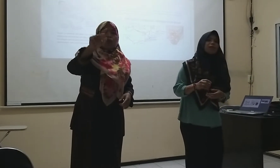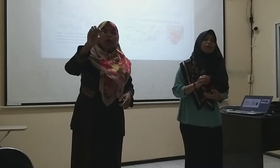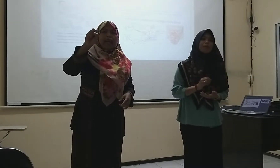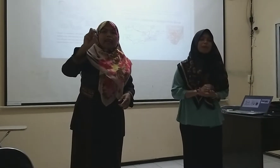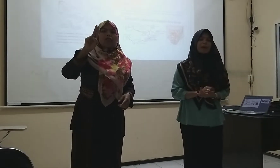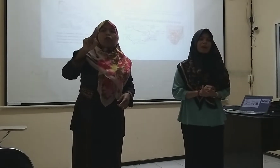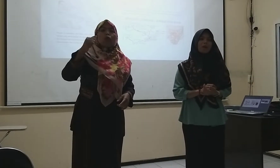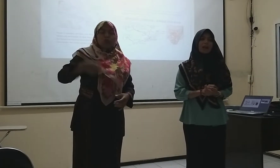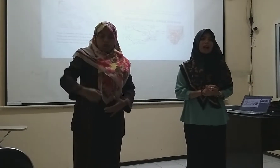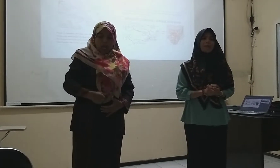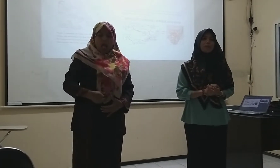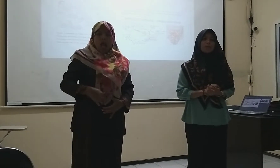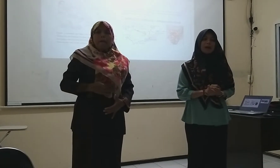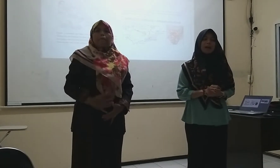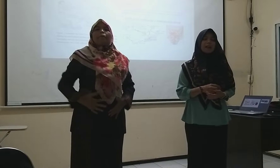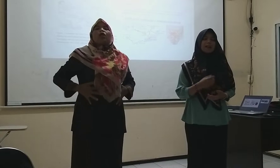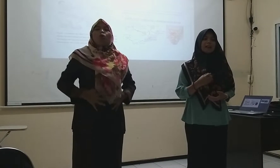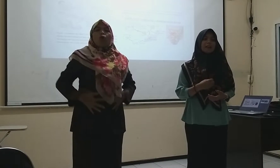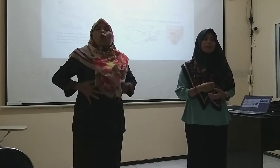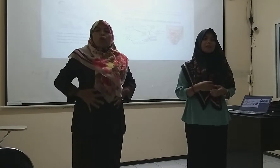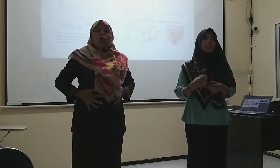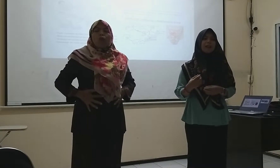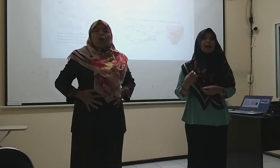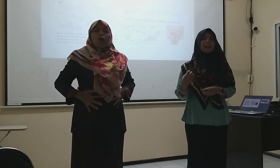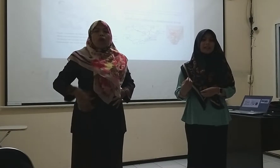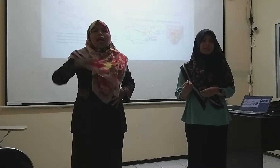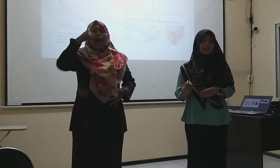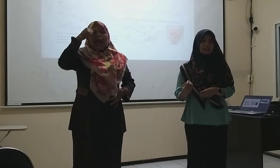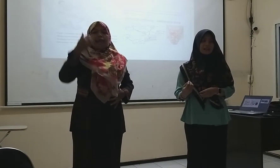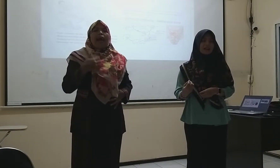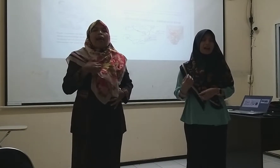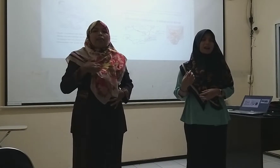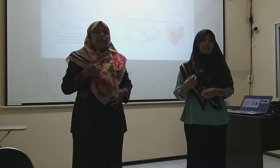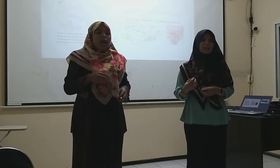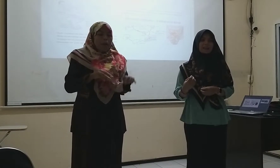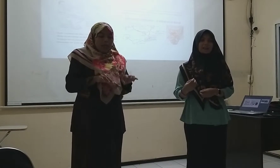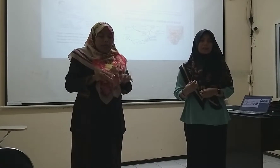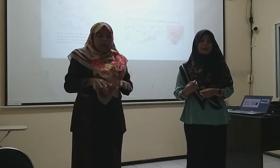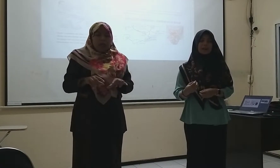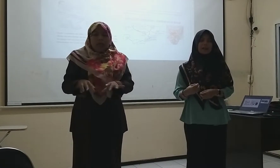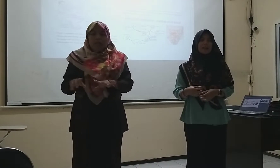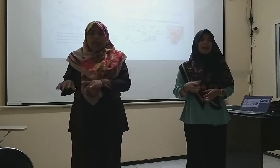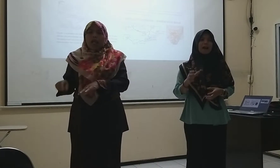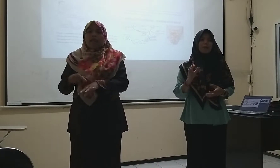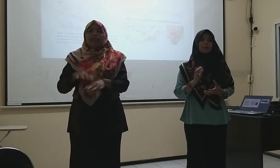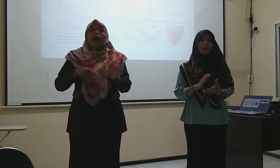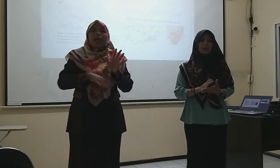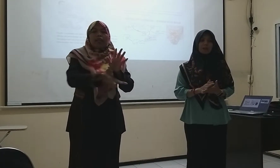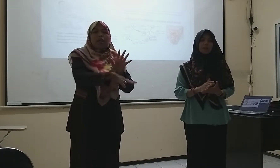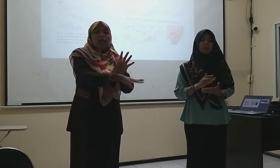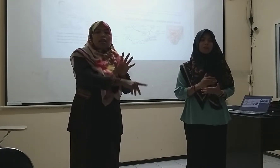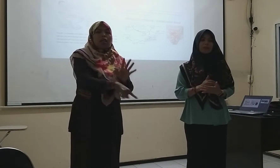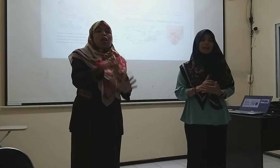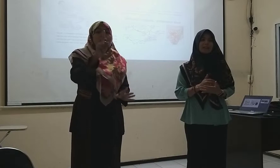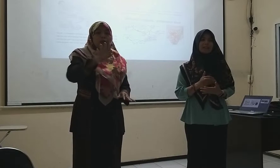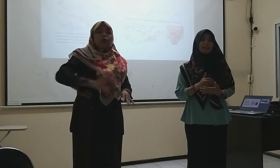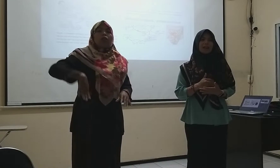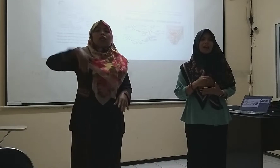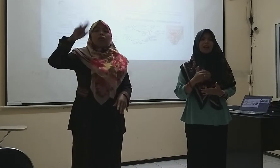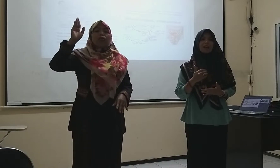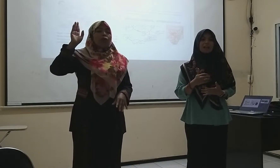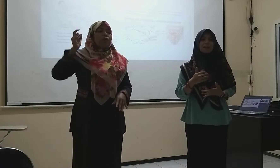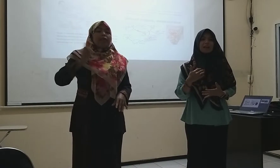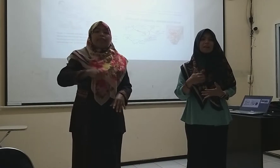Itu disebabkan oleh amoeba yang hidup di air yang tercemar. Amoeba itu hidupnya